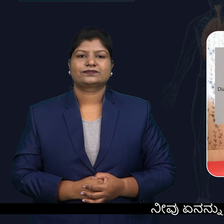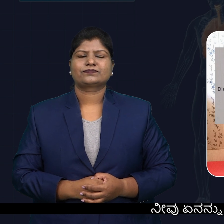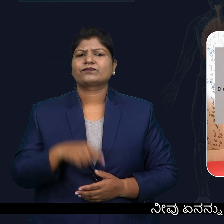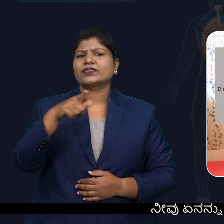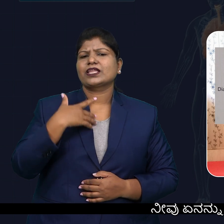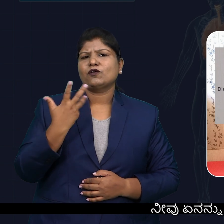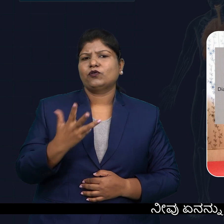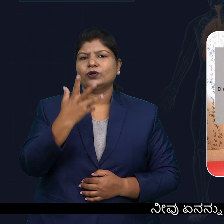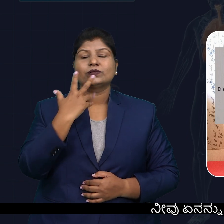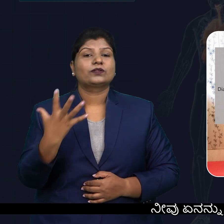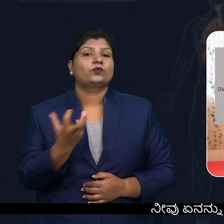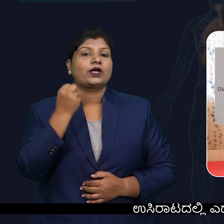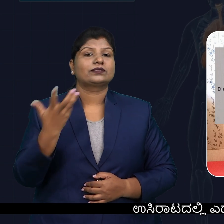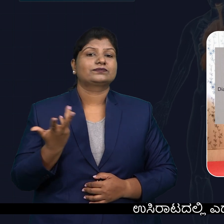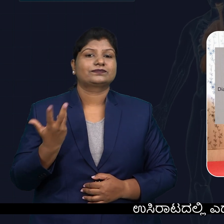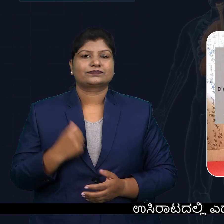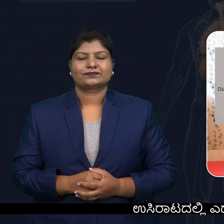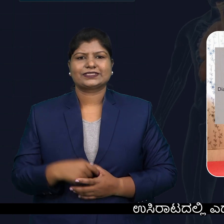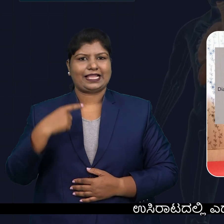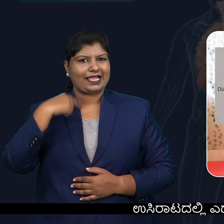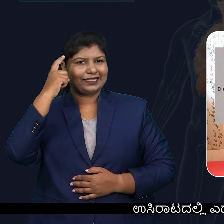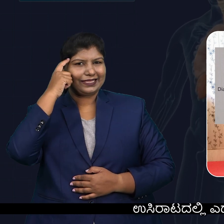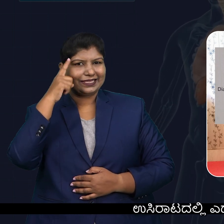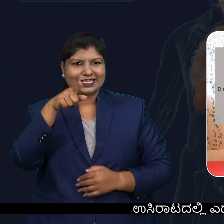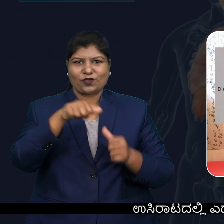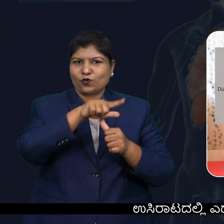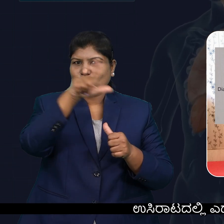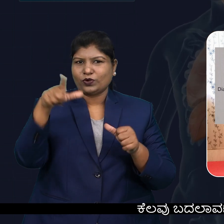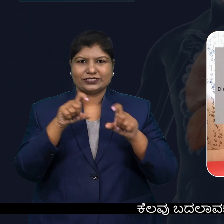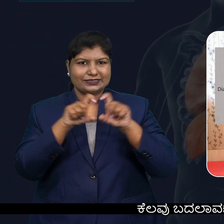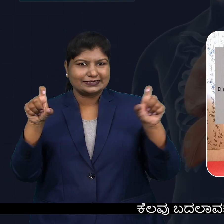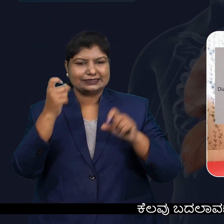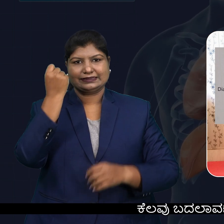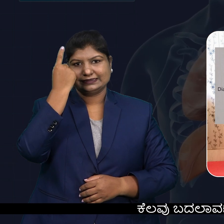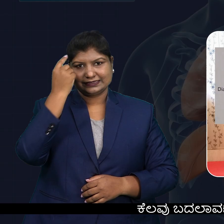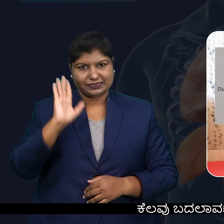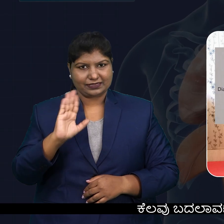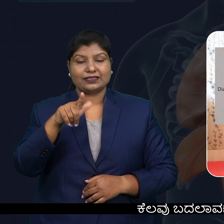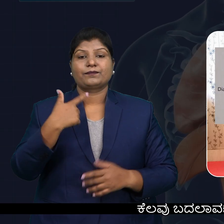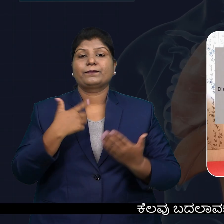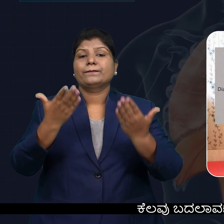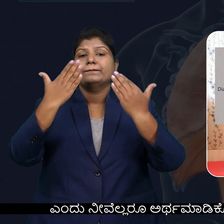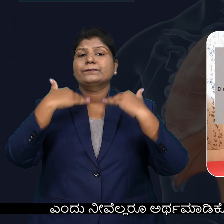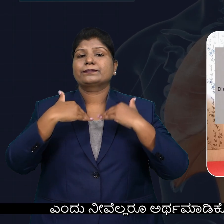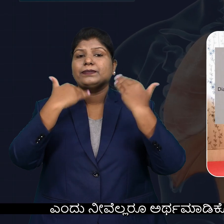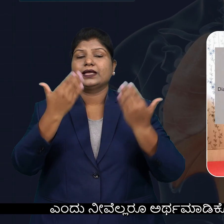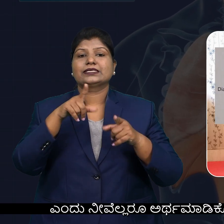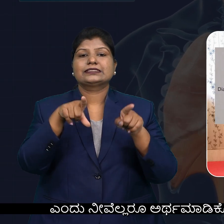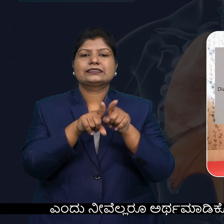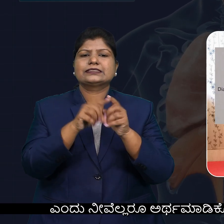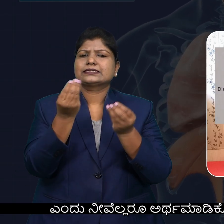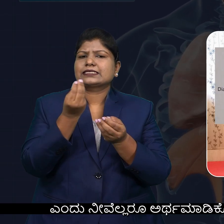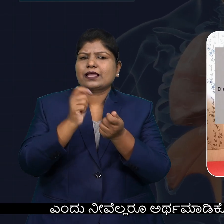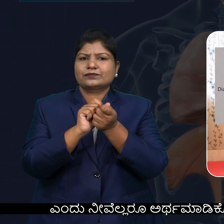ನೀವು ಏನನ್ನು ಕಂಡುಕೊಳ್ಳುತ್ತೀರಿ? ಉಸಿರಾಟದಲ್ಲಿ ಎದೆಯ ಕುಳಿಯ ಗಾತ್ರದಲ್ಲಿ ಕೆಲವು ಬದಲಾವಣೆಗಳು ಕಂಡುಬರುತ್ತವೆ ಎಂದು ನೀವೆಲ್ಲರೂ